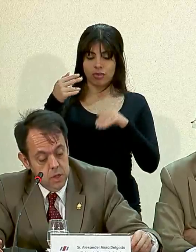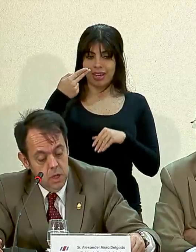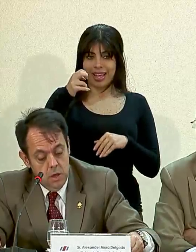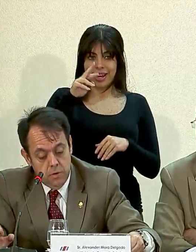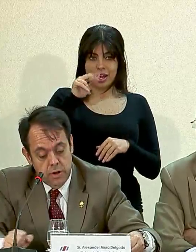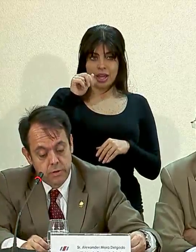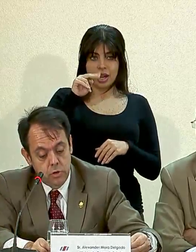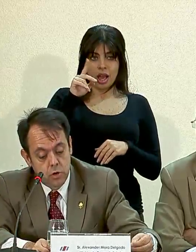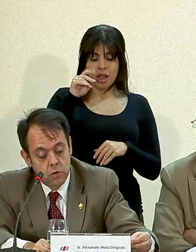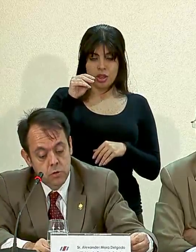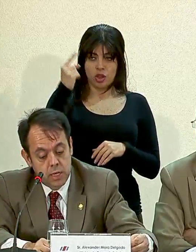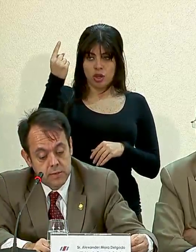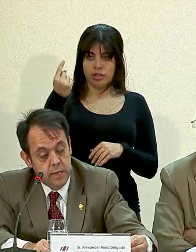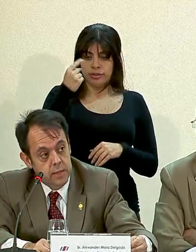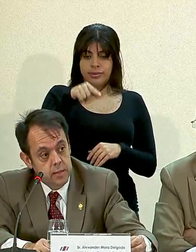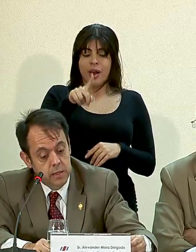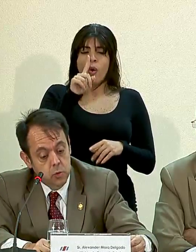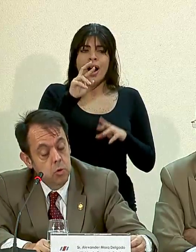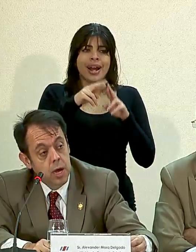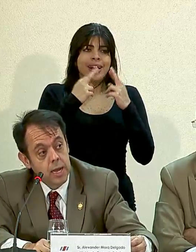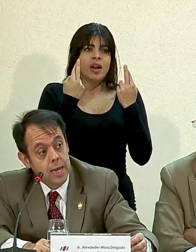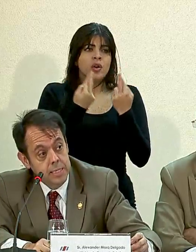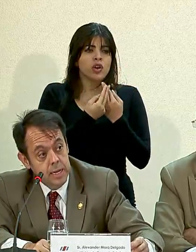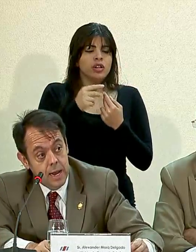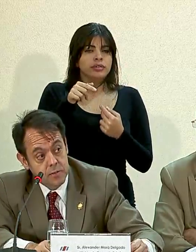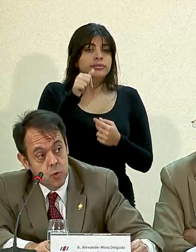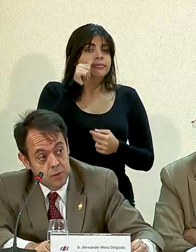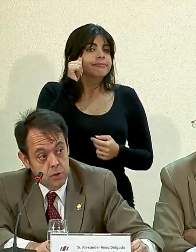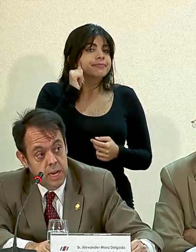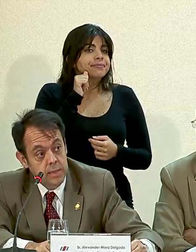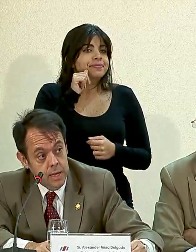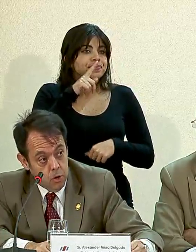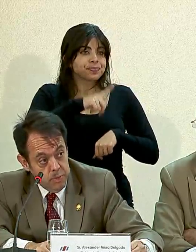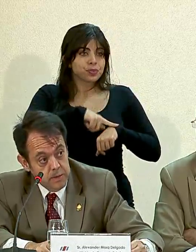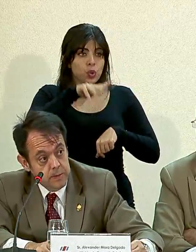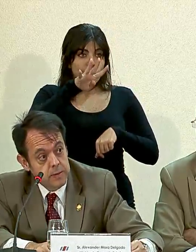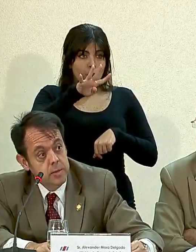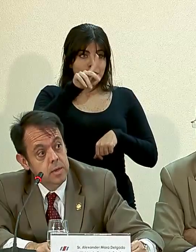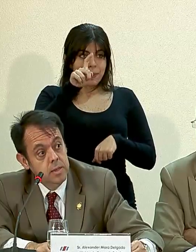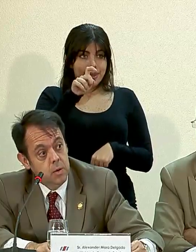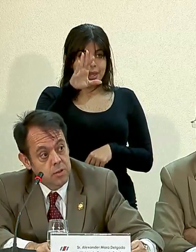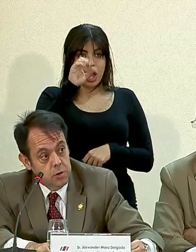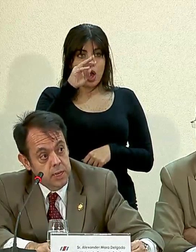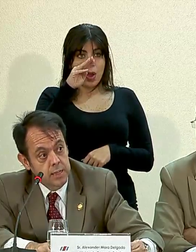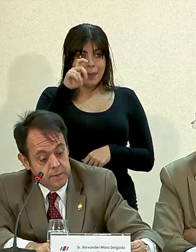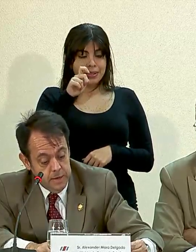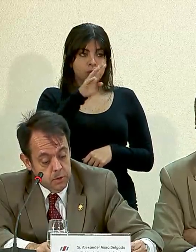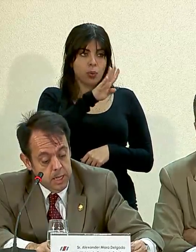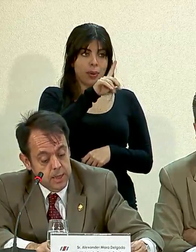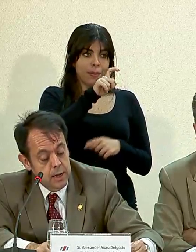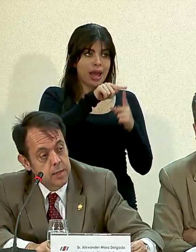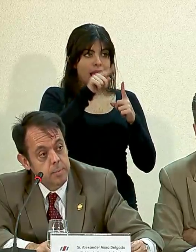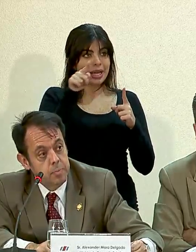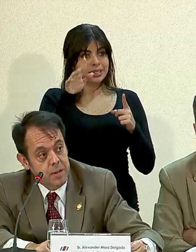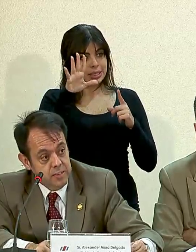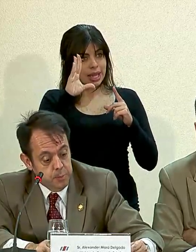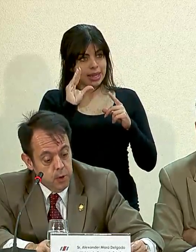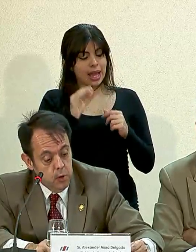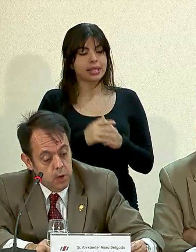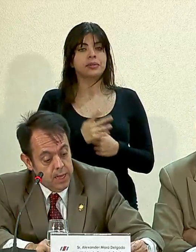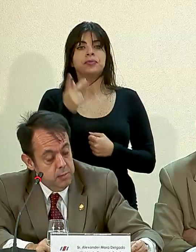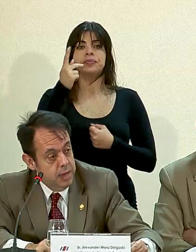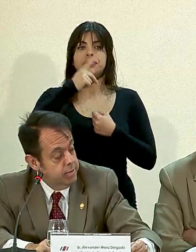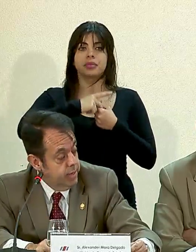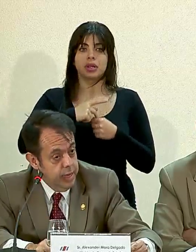Hernando fue una reunión que se tuvo lugar ayer a las 4:30 en Comex, de 4:30 a 5 de la tarde.